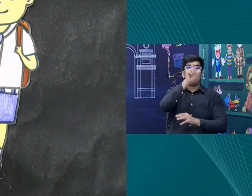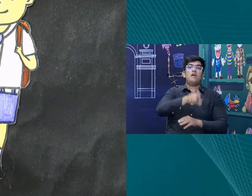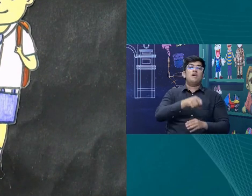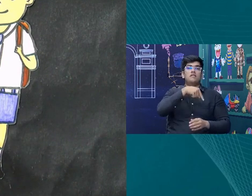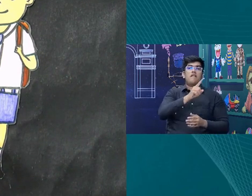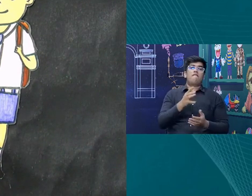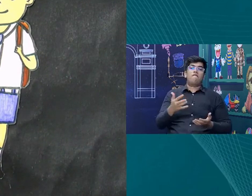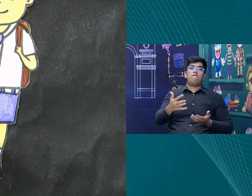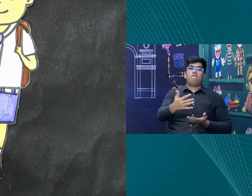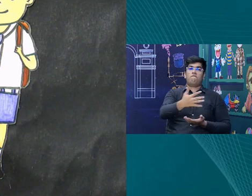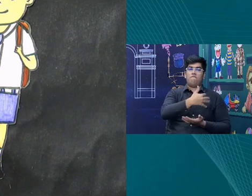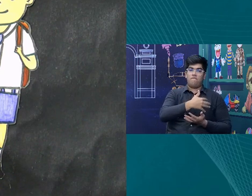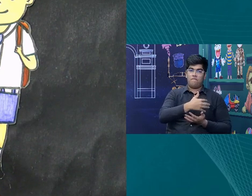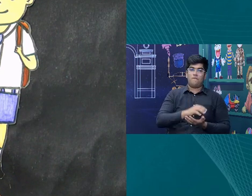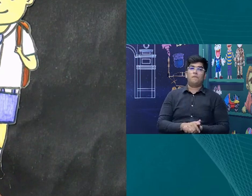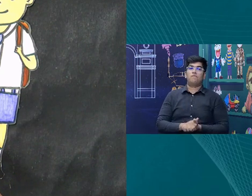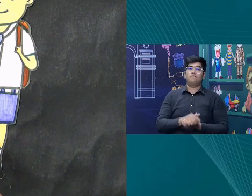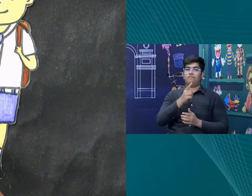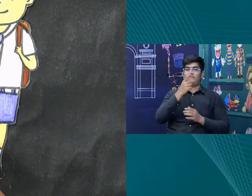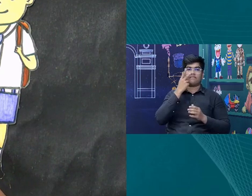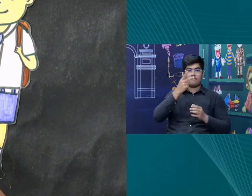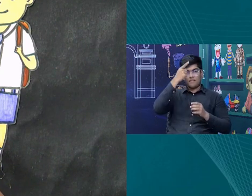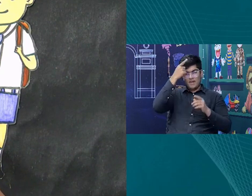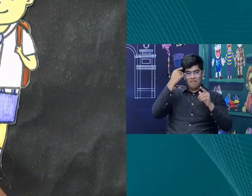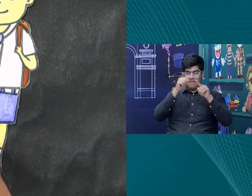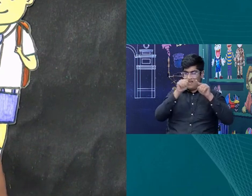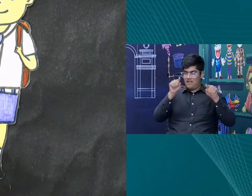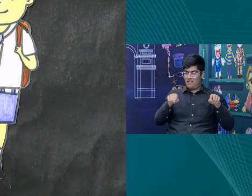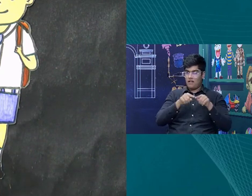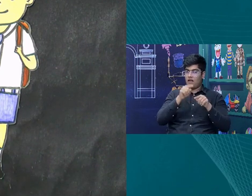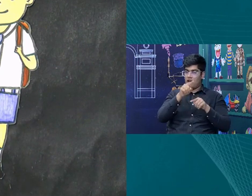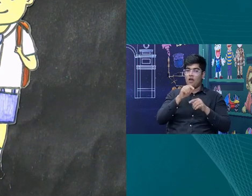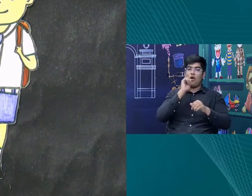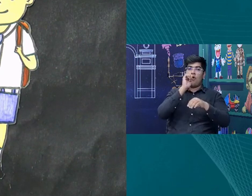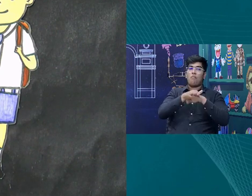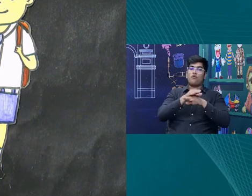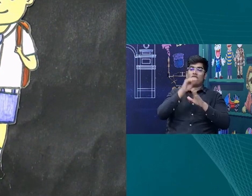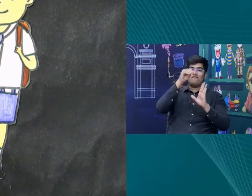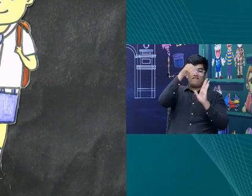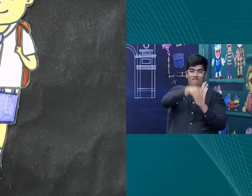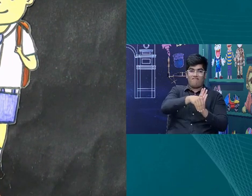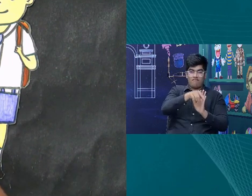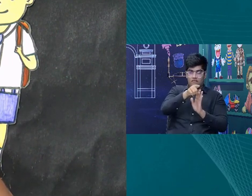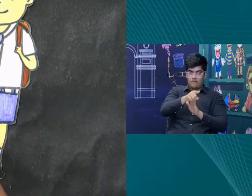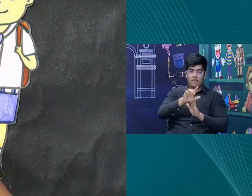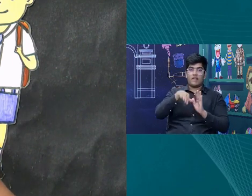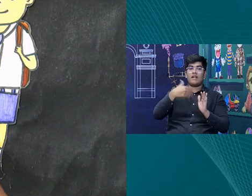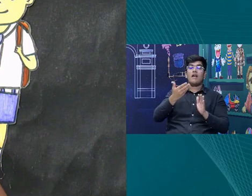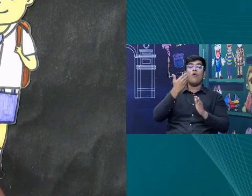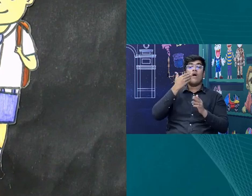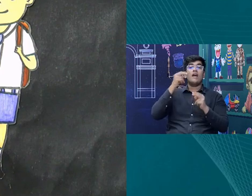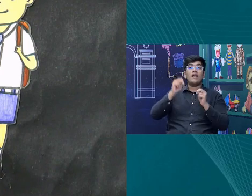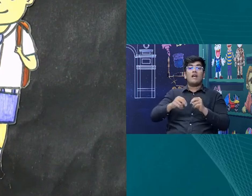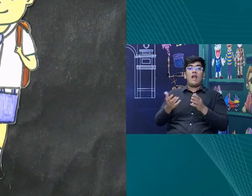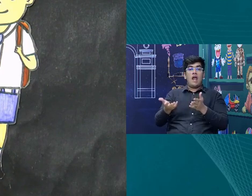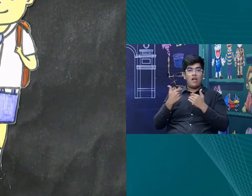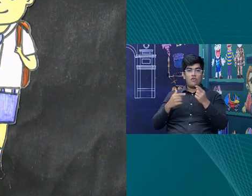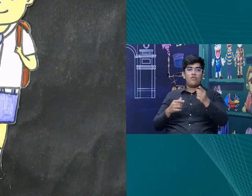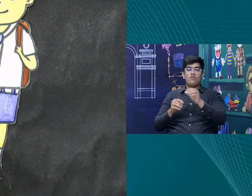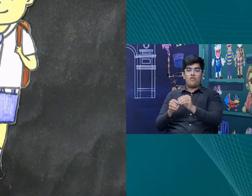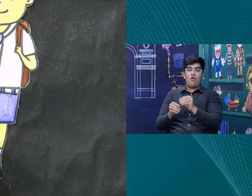रहे हैं, पत्र डालने की जगा, यहां पर हम पत्र डालते हैं, और यहां से हम पत्रों को जो